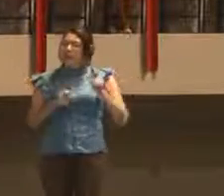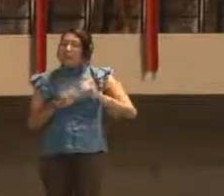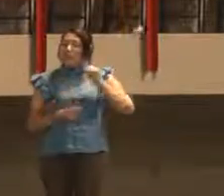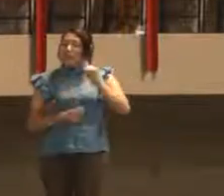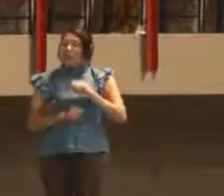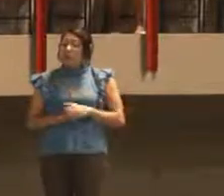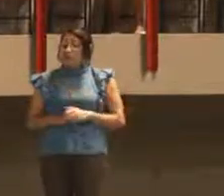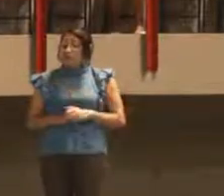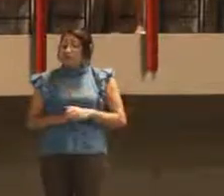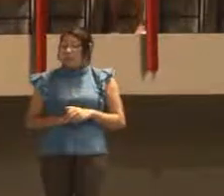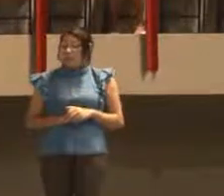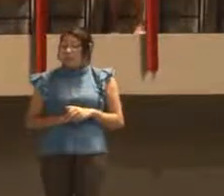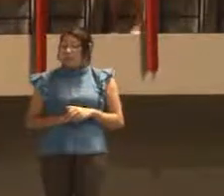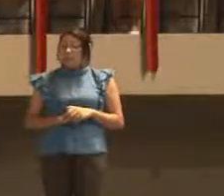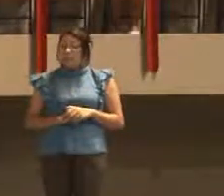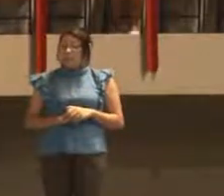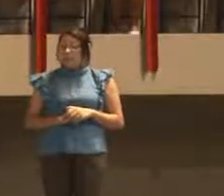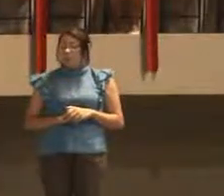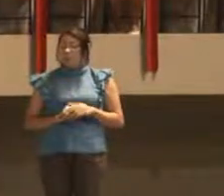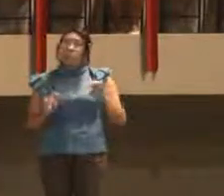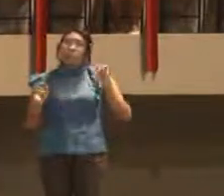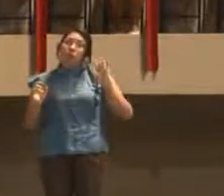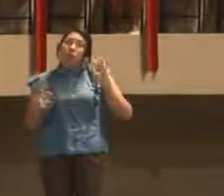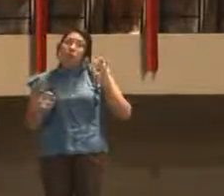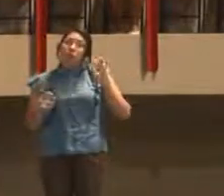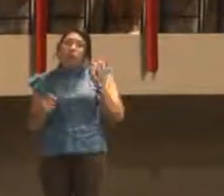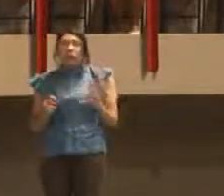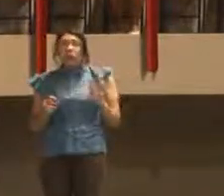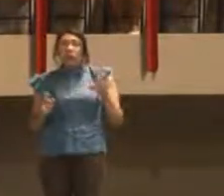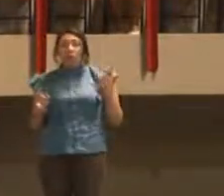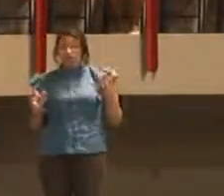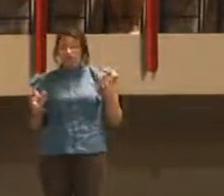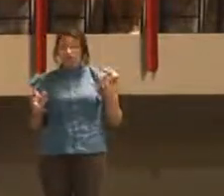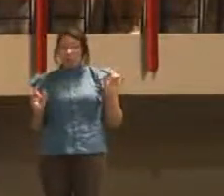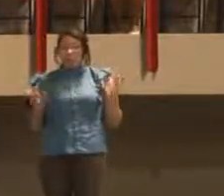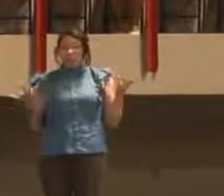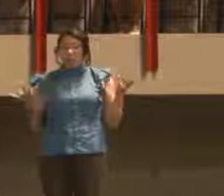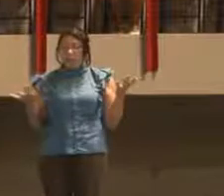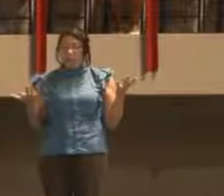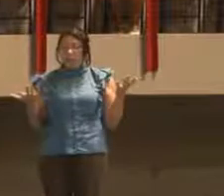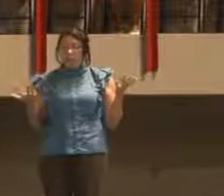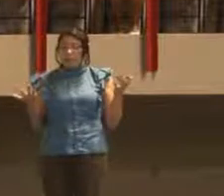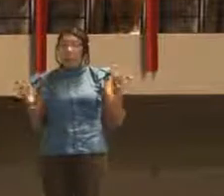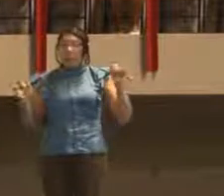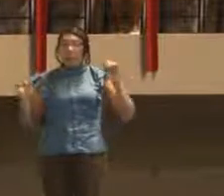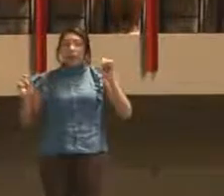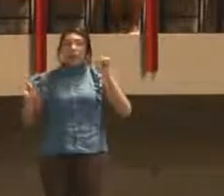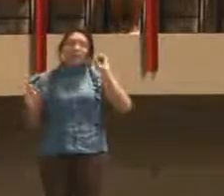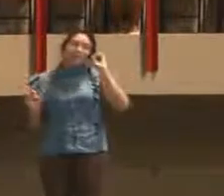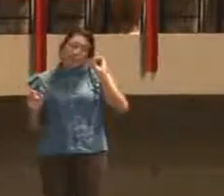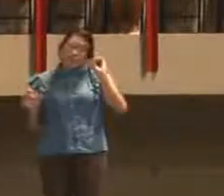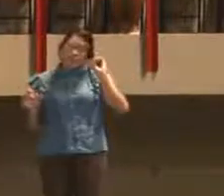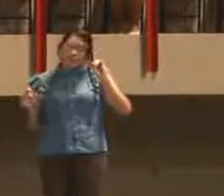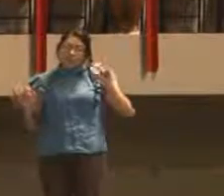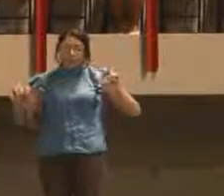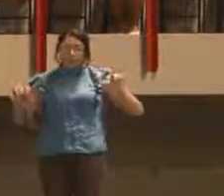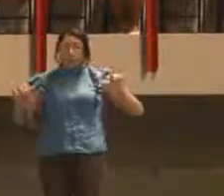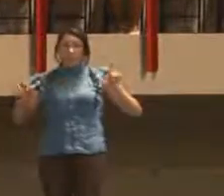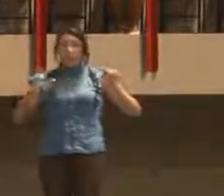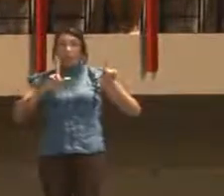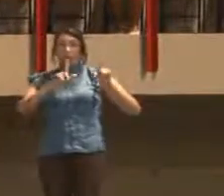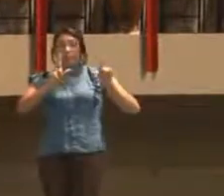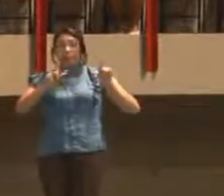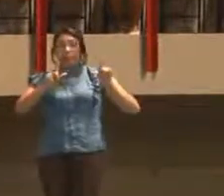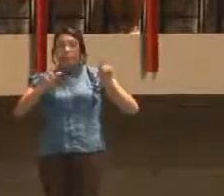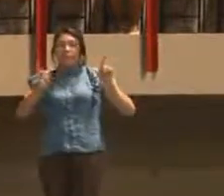quê? Basta trocar a posição de uma pessoa com a outra, né? Se eu sair trocando a posição das pessoas, olha só, se